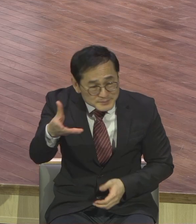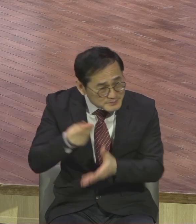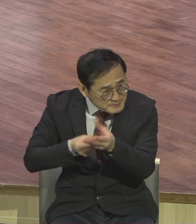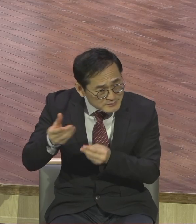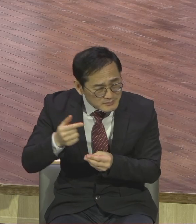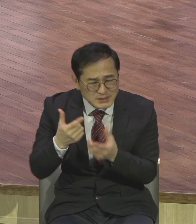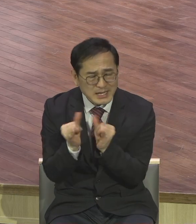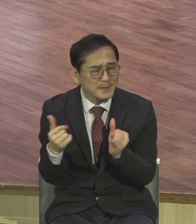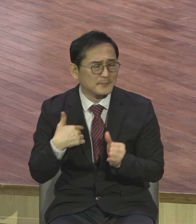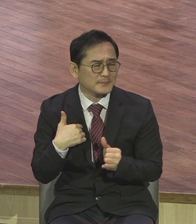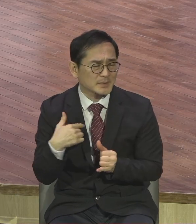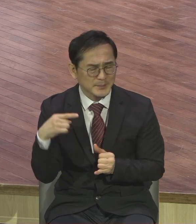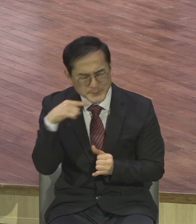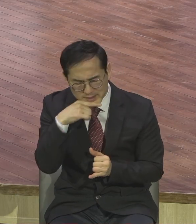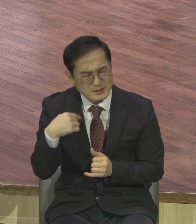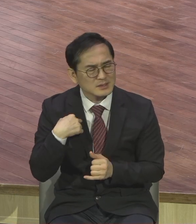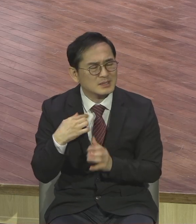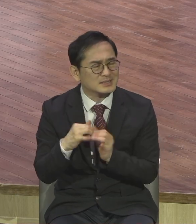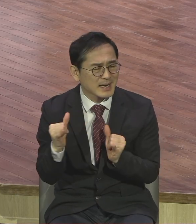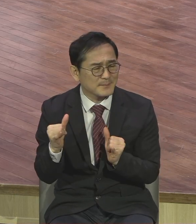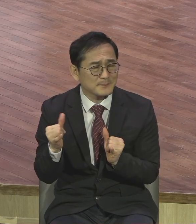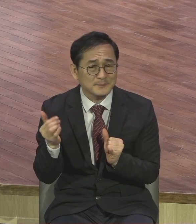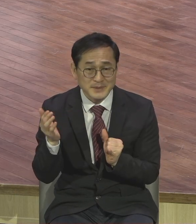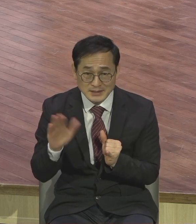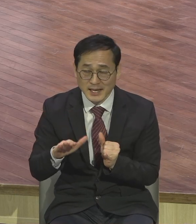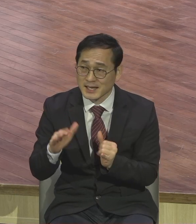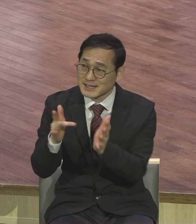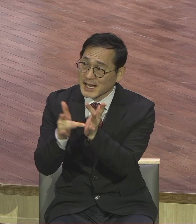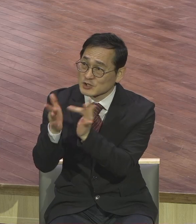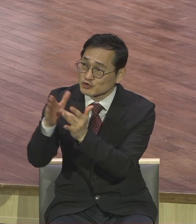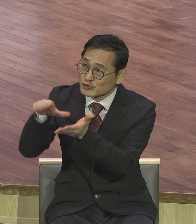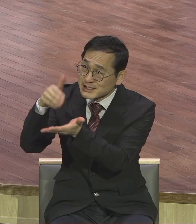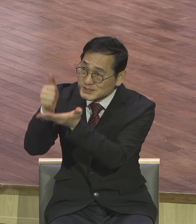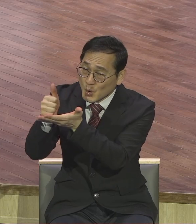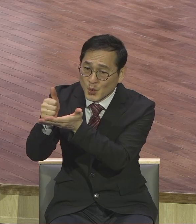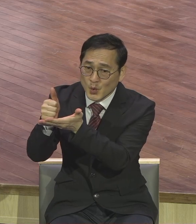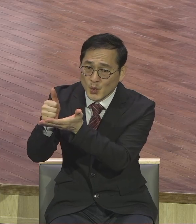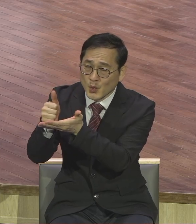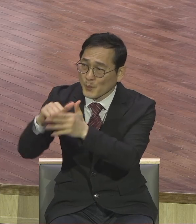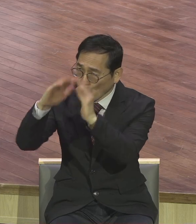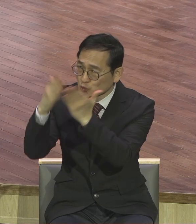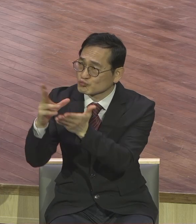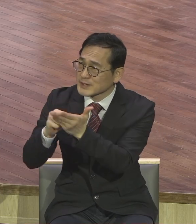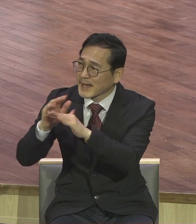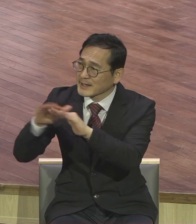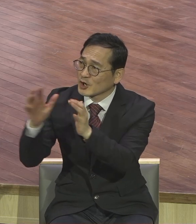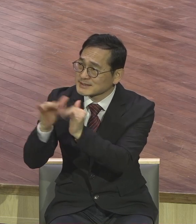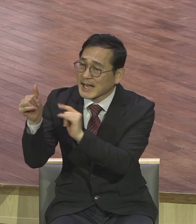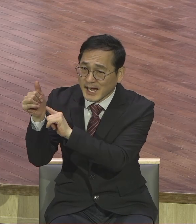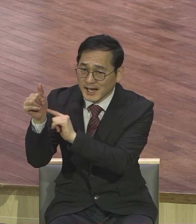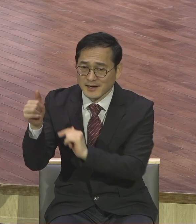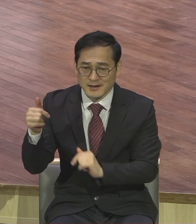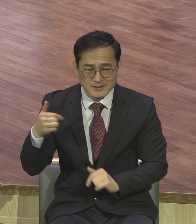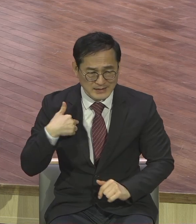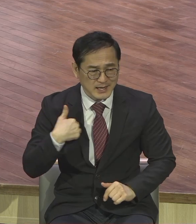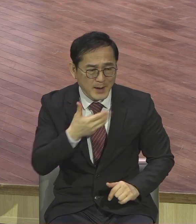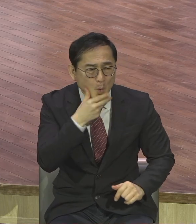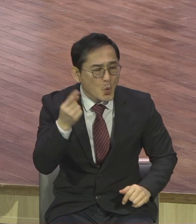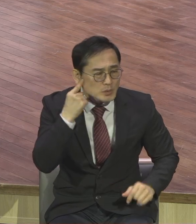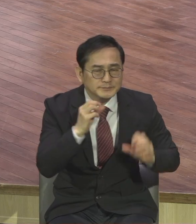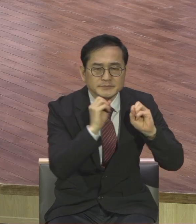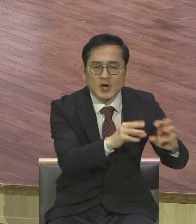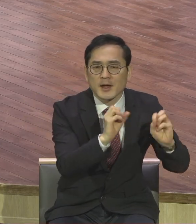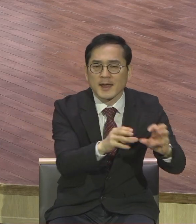예수가 그리스도 인생 모든 문제 해결자 되신다는 유일성의 복음을 증거하는 것이기 때문에 로마